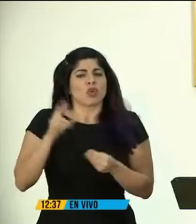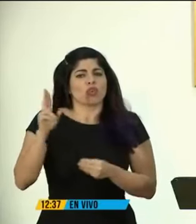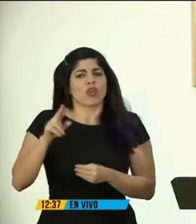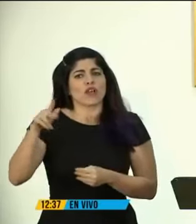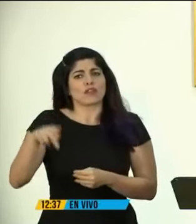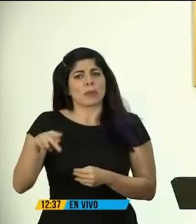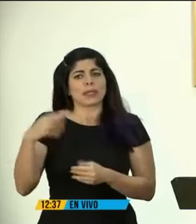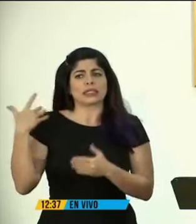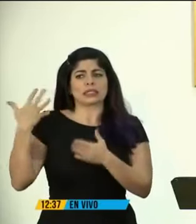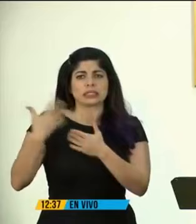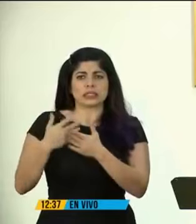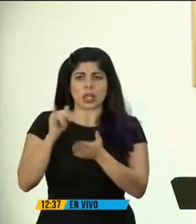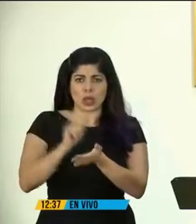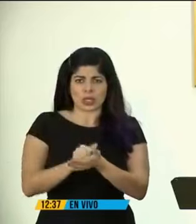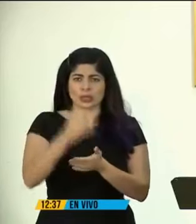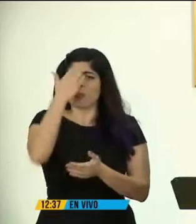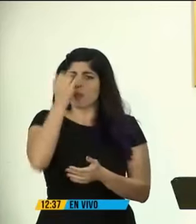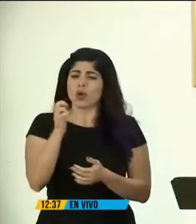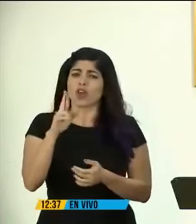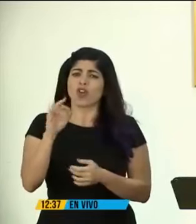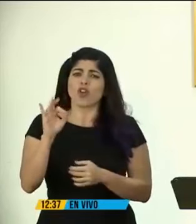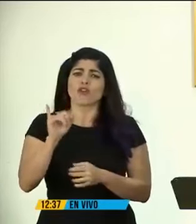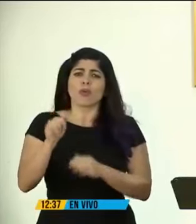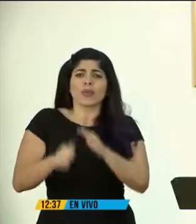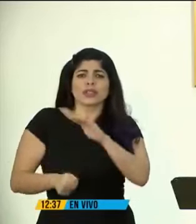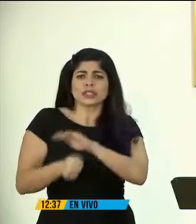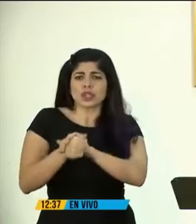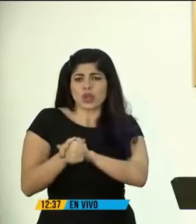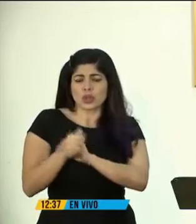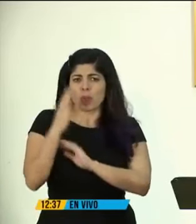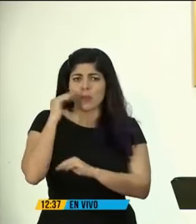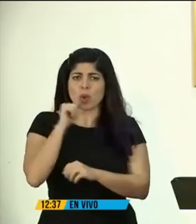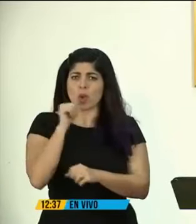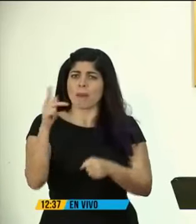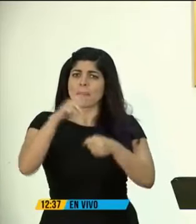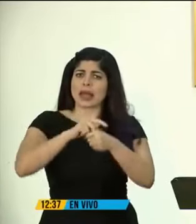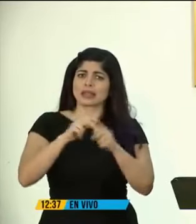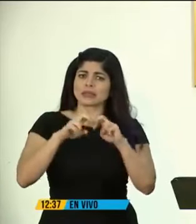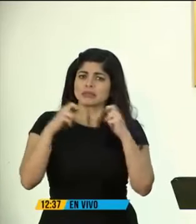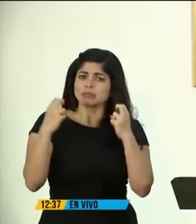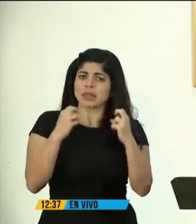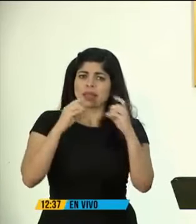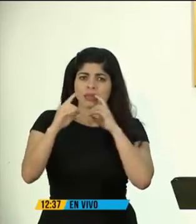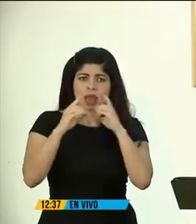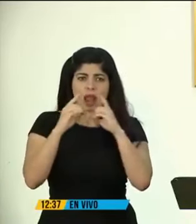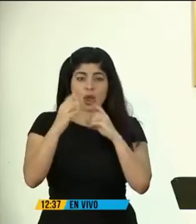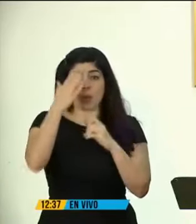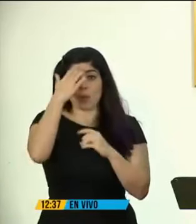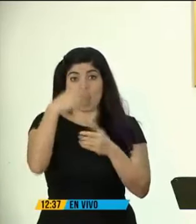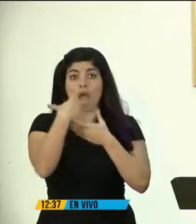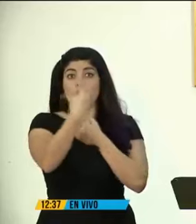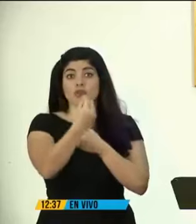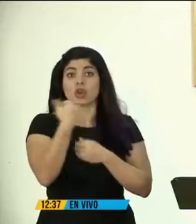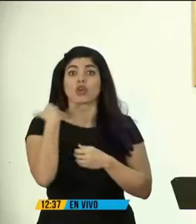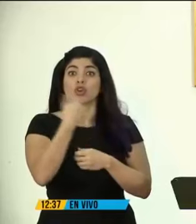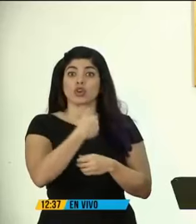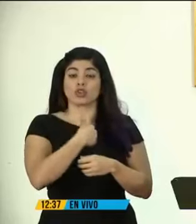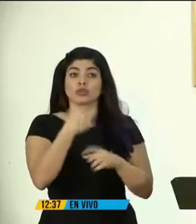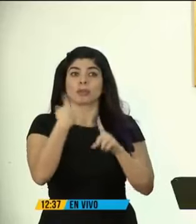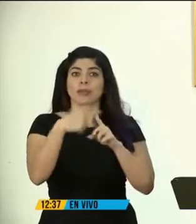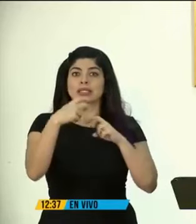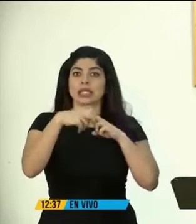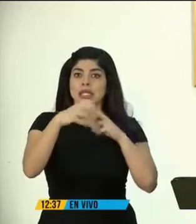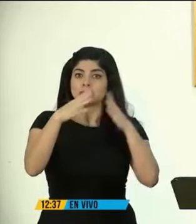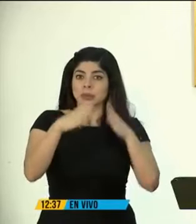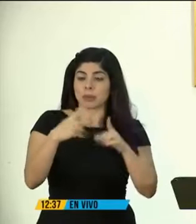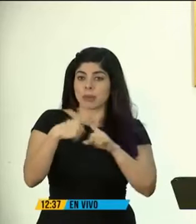Pizza a lo largo de todo esto? ¿Por qué don Rodolfo se escondió? ¿Por qué don Rodolfo no participó de las mesas de diálogo? Porque ya afuera estábamos nosotros y los transportistas